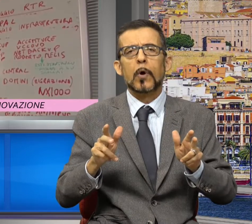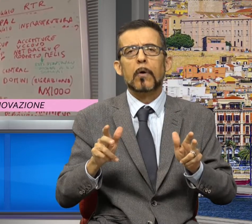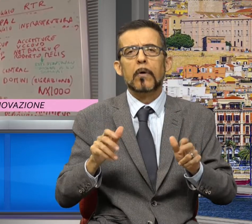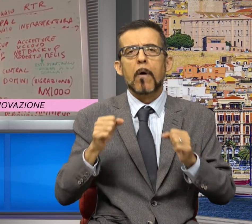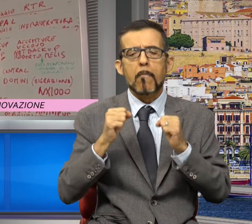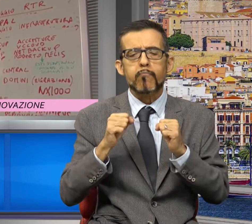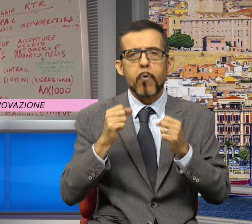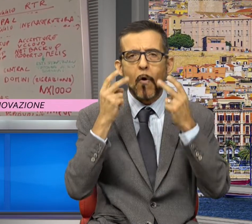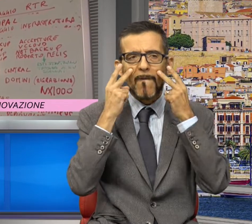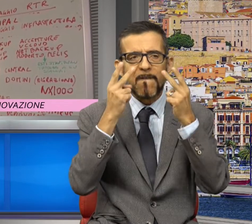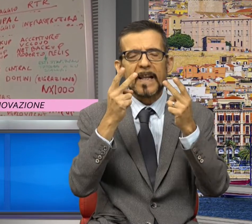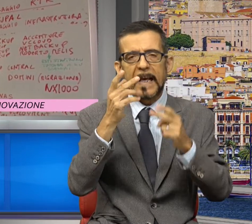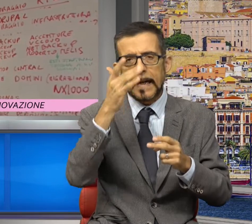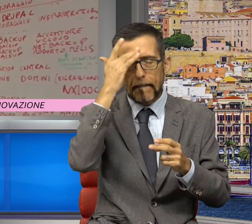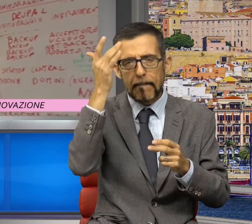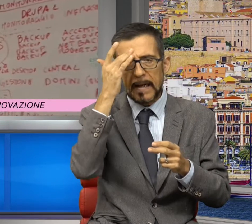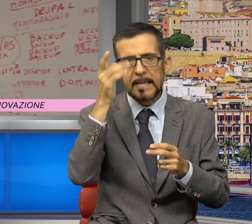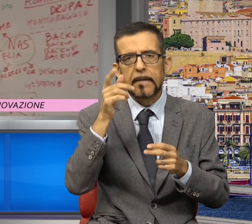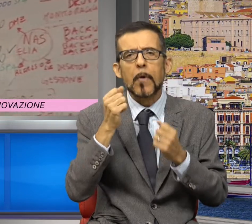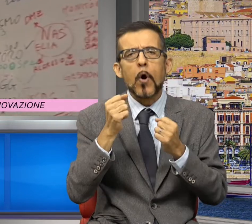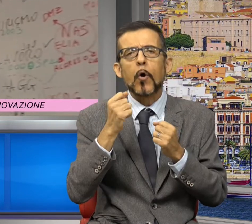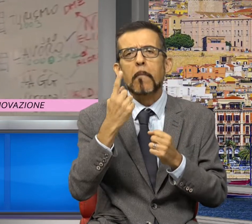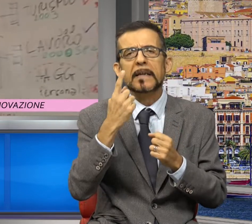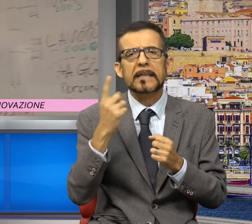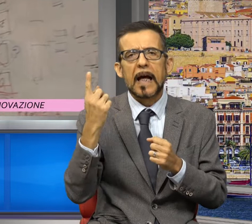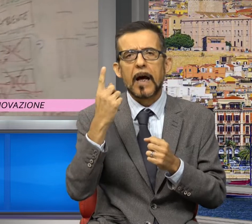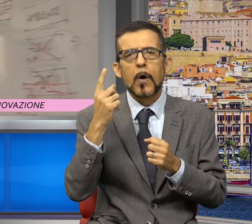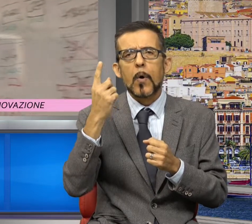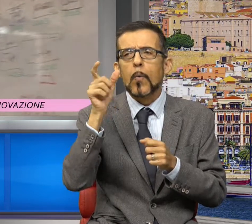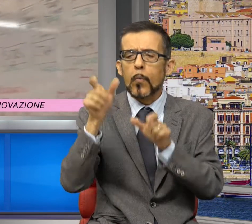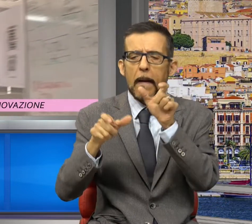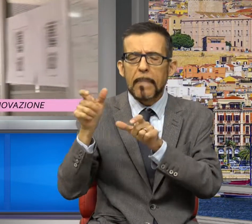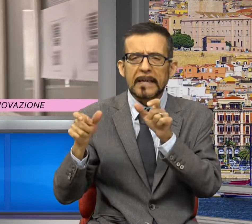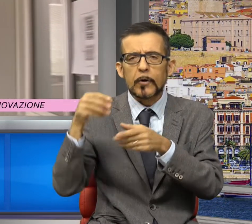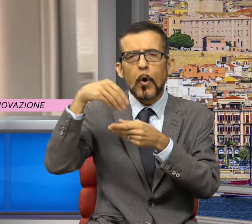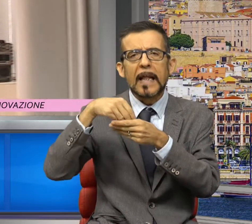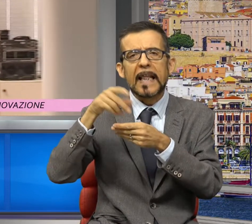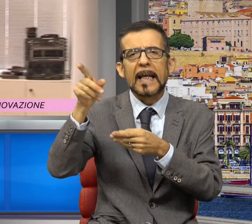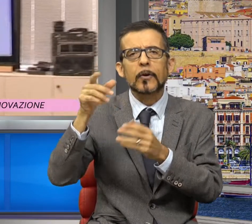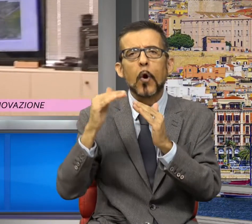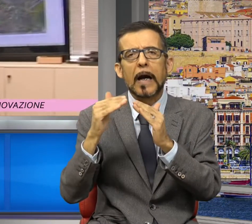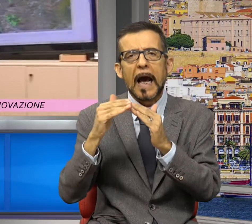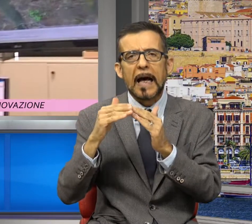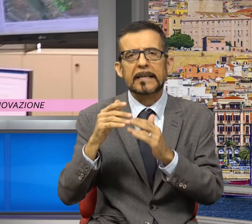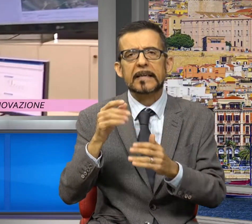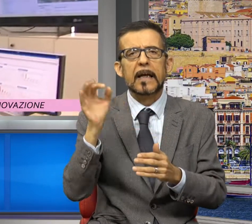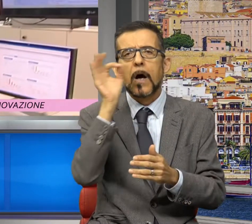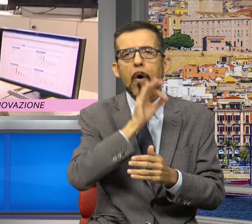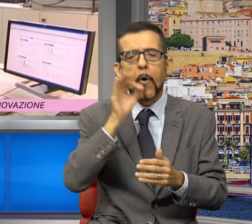esempio come sta un mobile dentro la sua casa, un ufficio e così via. Tanti esempi che poi diventano